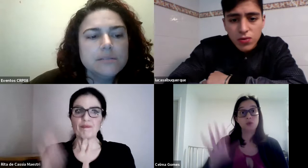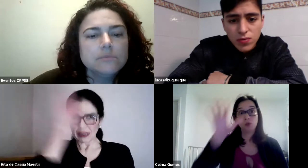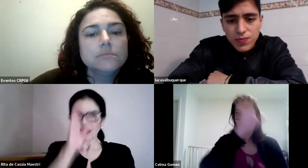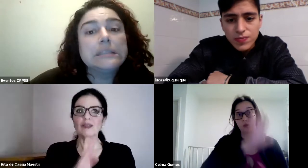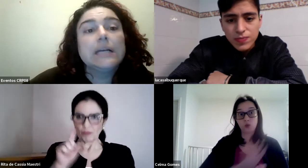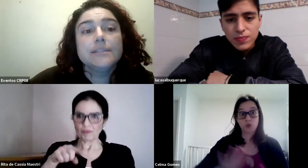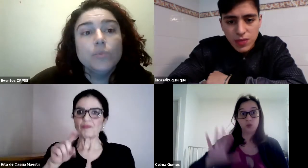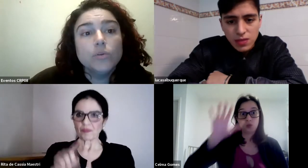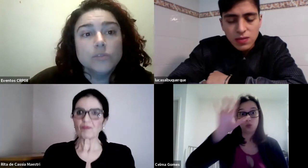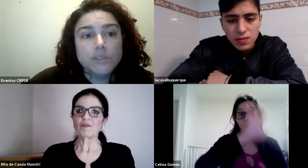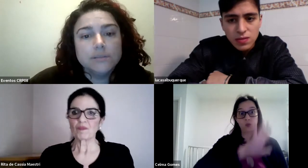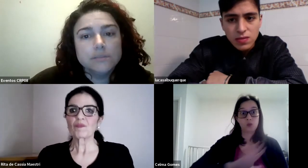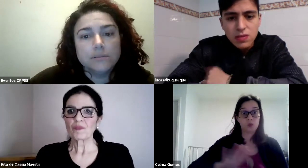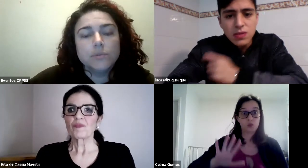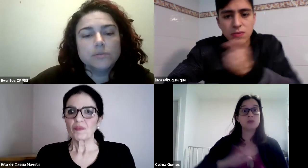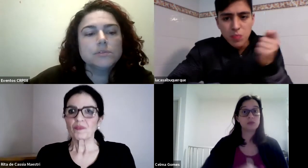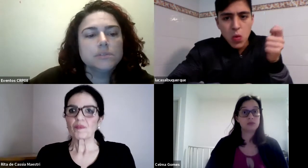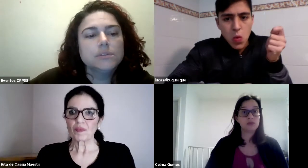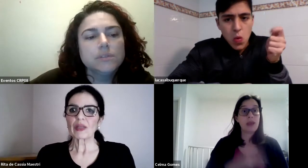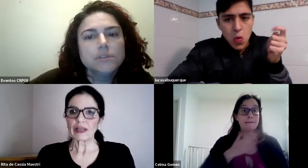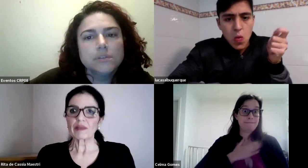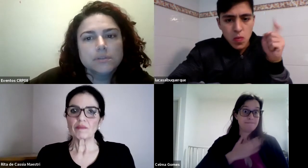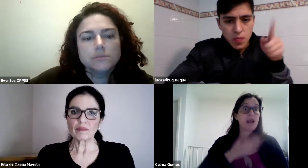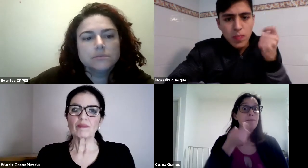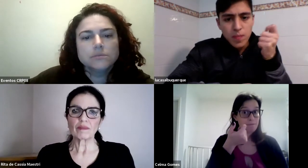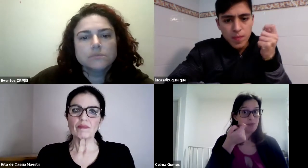Brasil No todo. Brasil. Ah, são poucos, né?